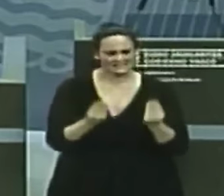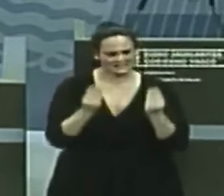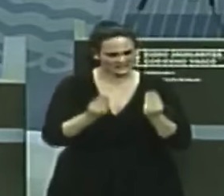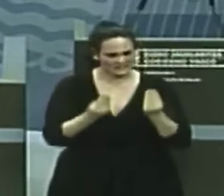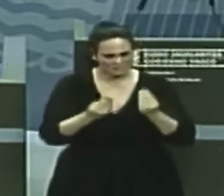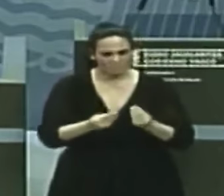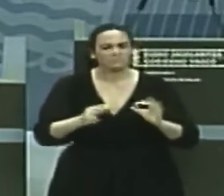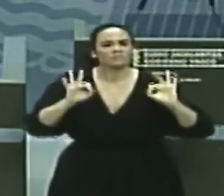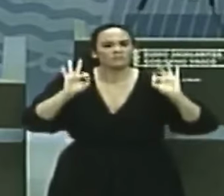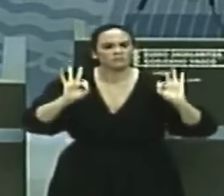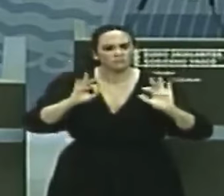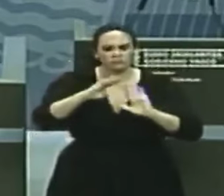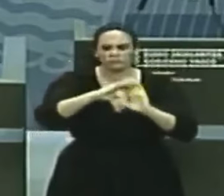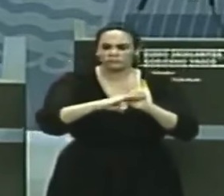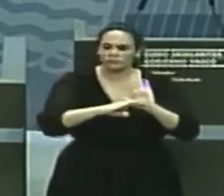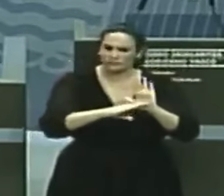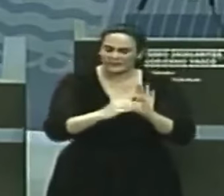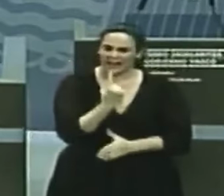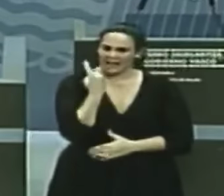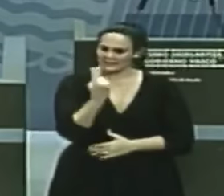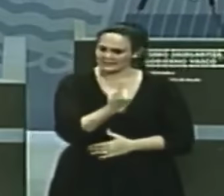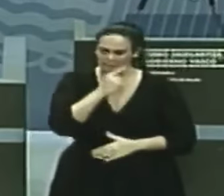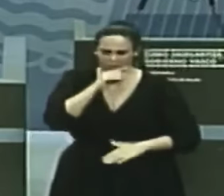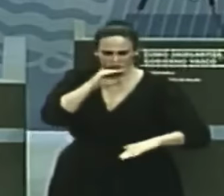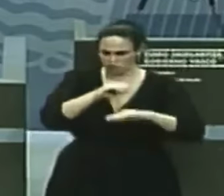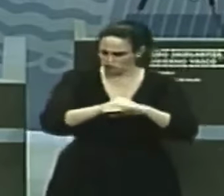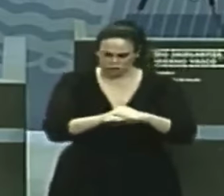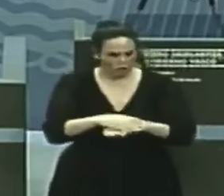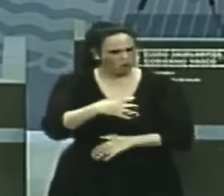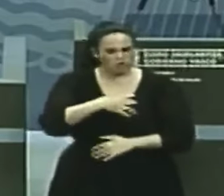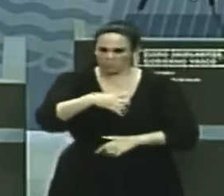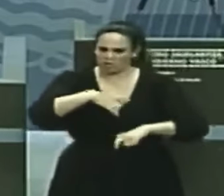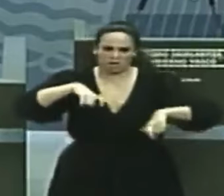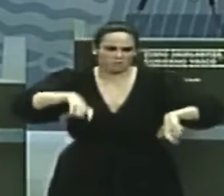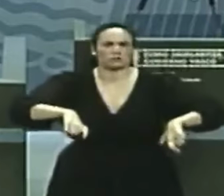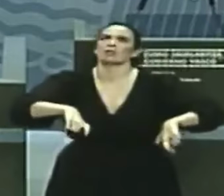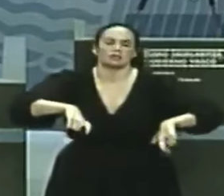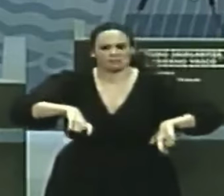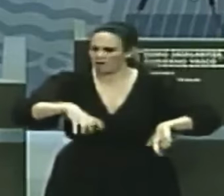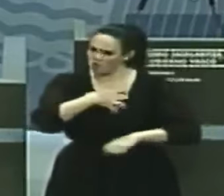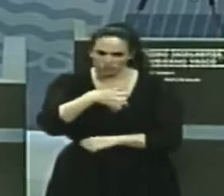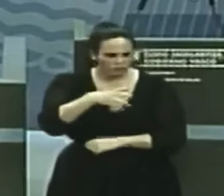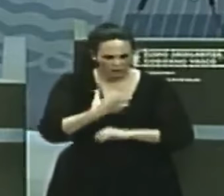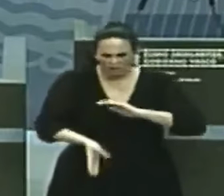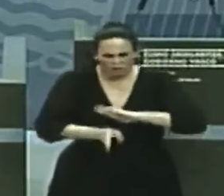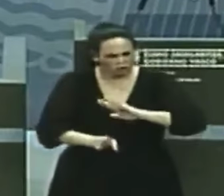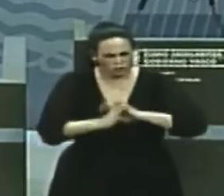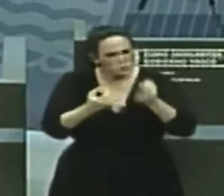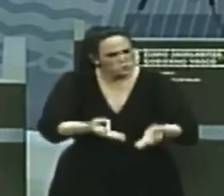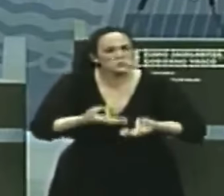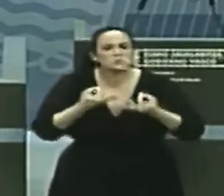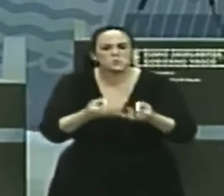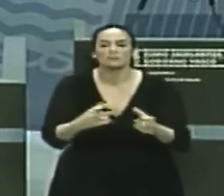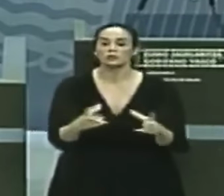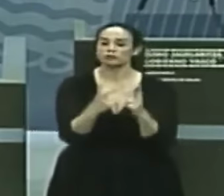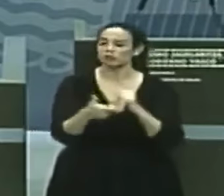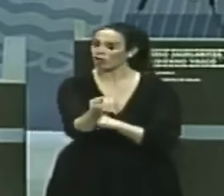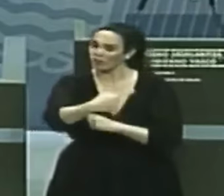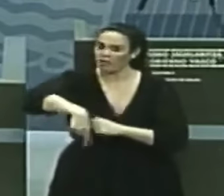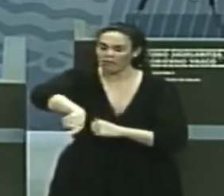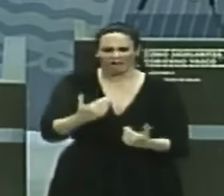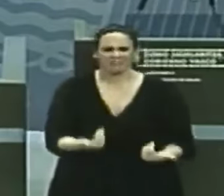cumplir las medidas de aislamiento no debemos bajar la guardia para esto herritarren da ardura es investigada